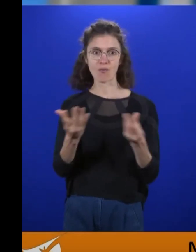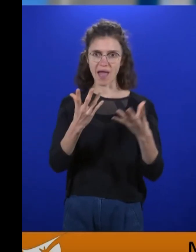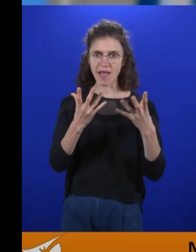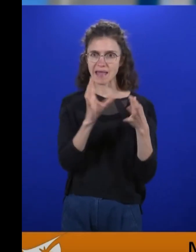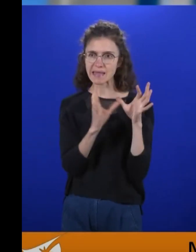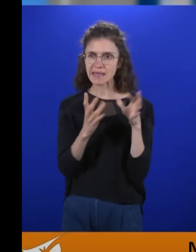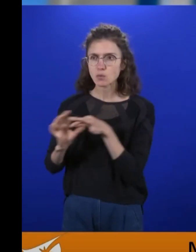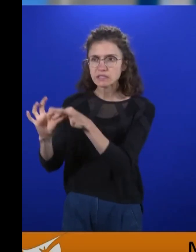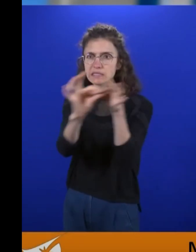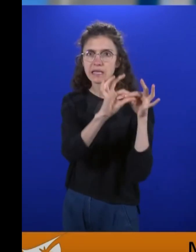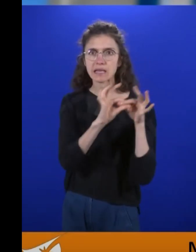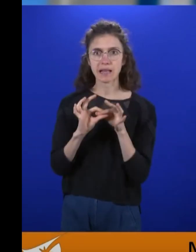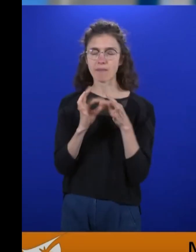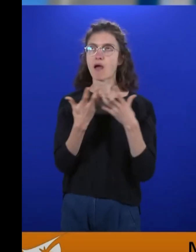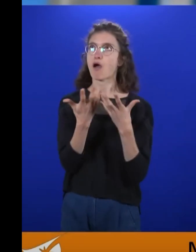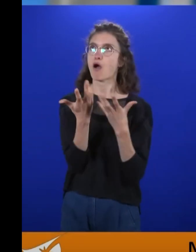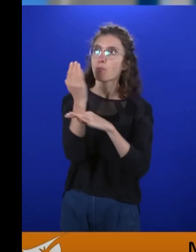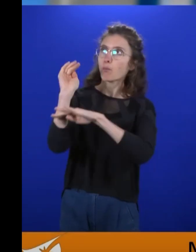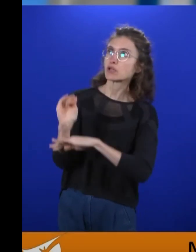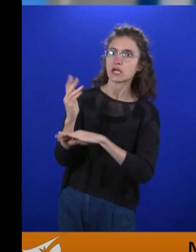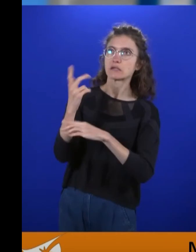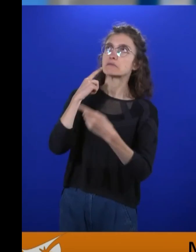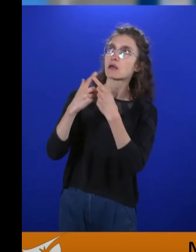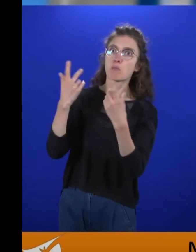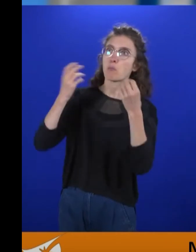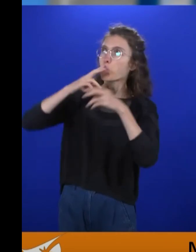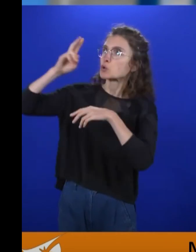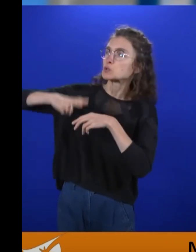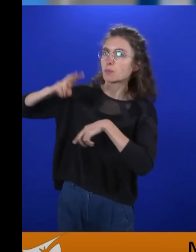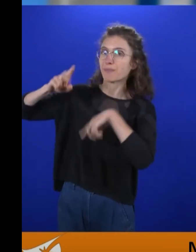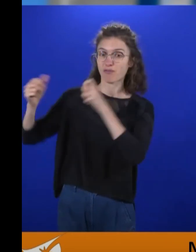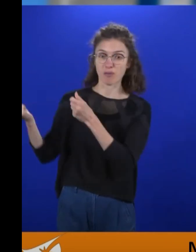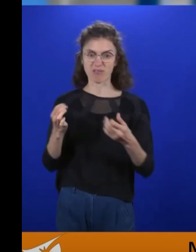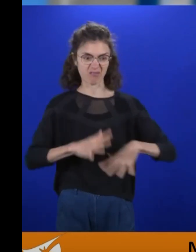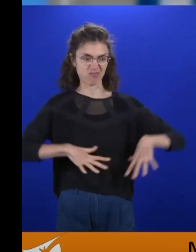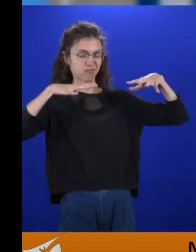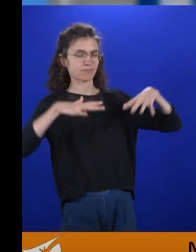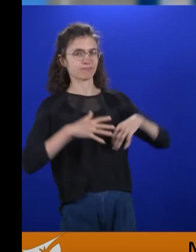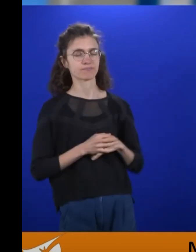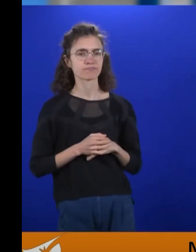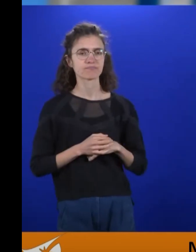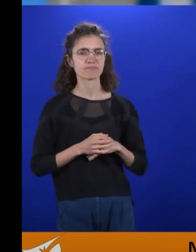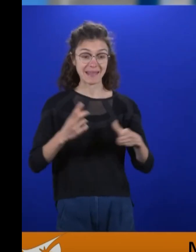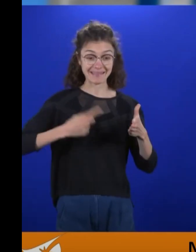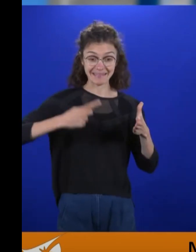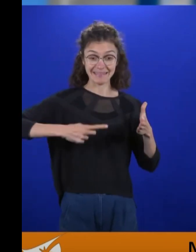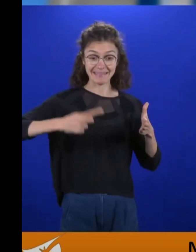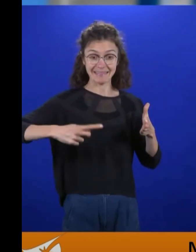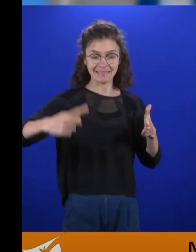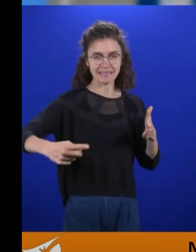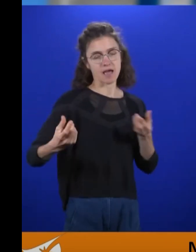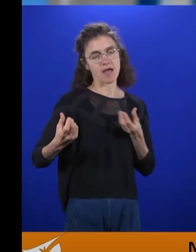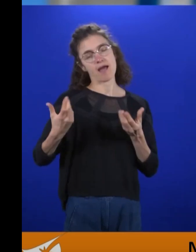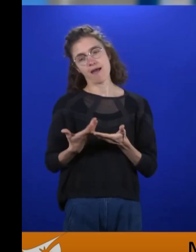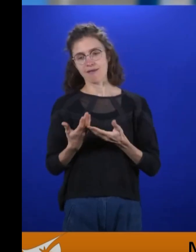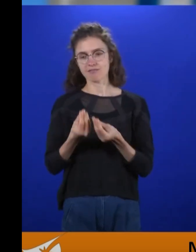qui sont souvent l'une des conséquences des débordements. Les digues permettent de contenir la violence des crues et de protéger les zones